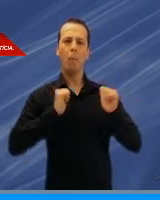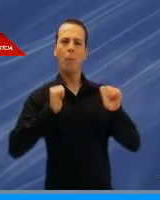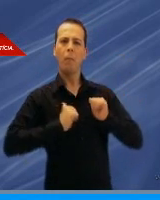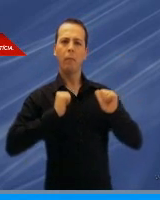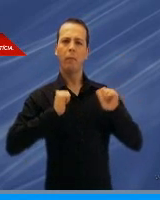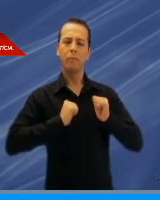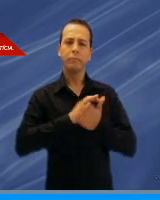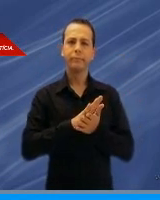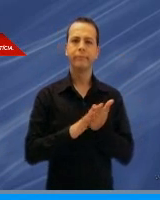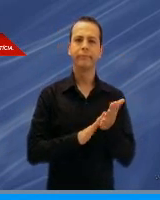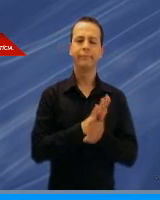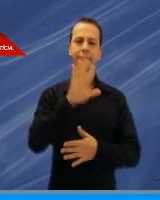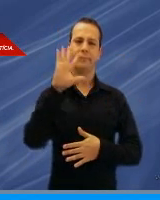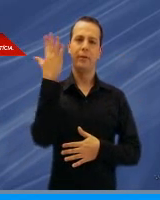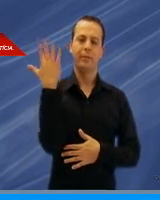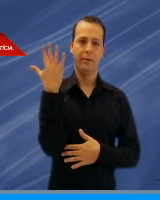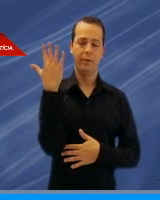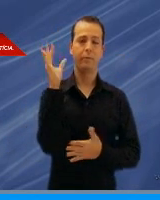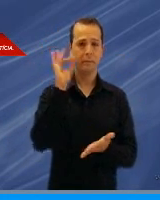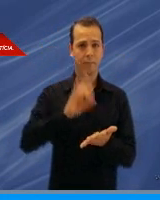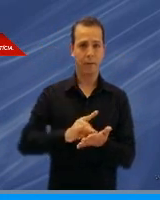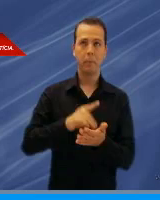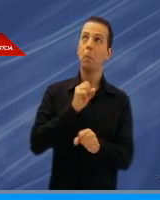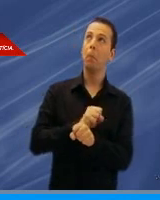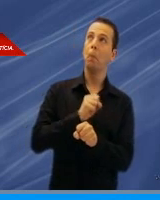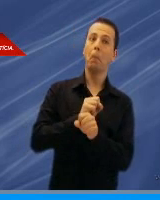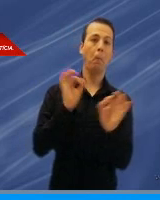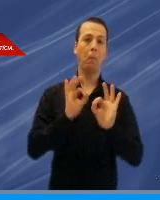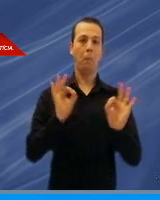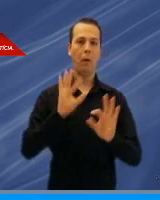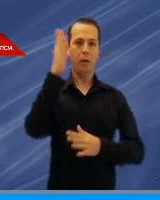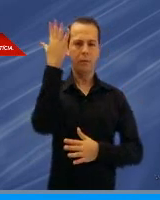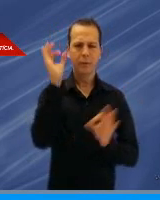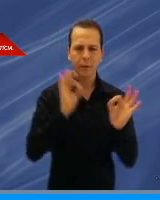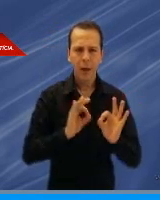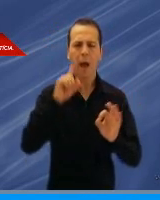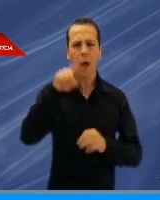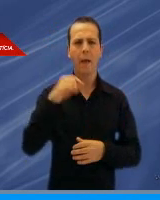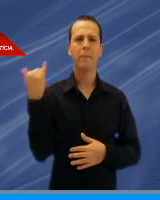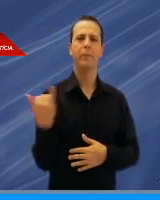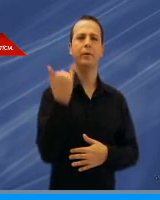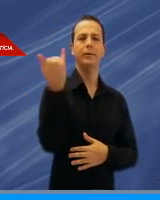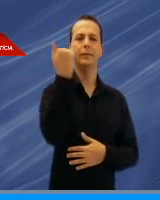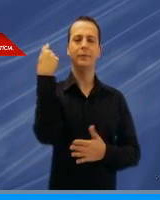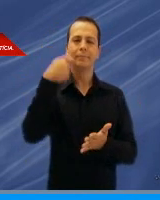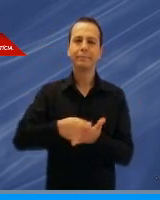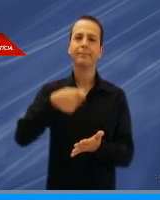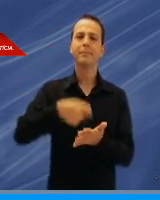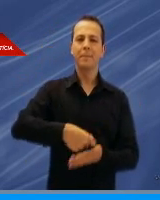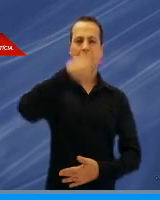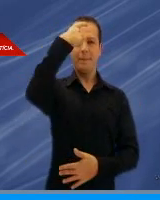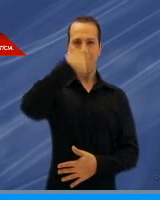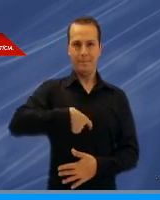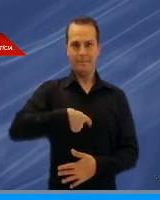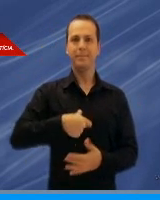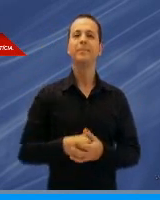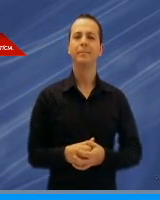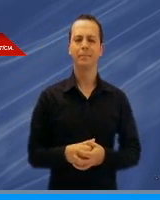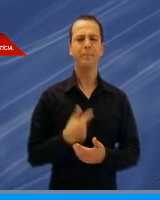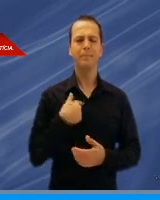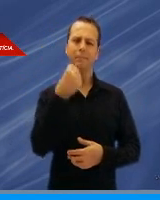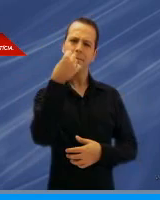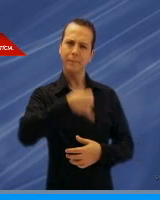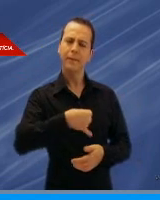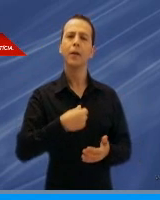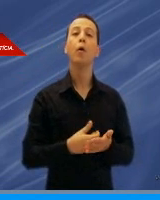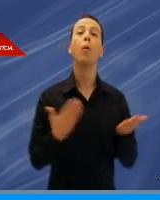disse, muitas vezes do céu não vai cair. Então, é importante que a gente exerça a nossa cidadania. Sim. Bom,